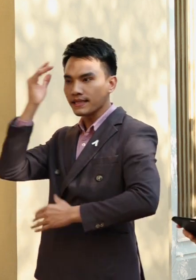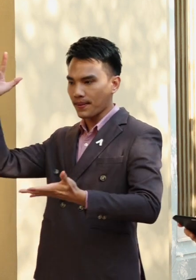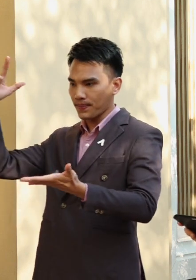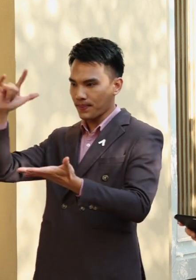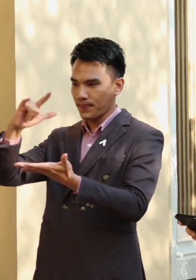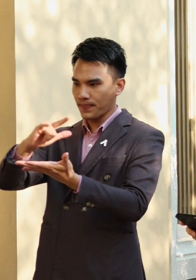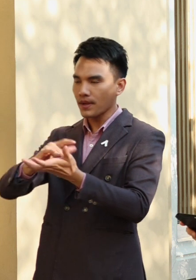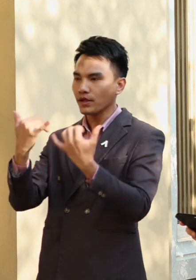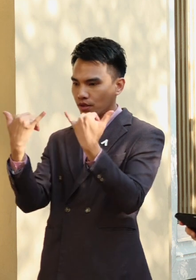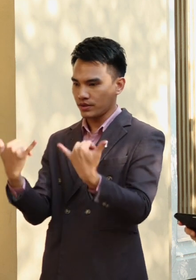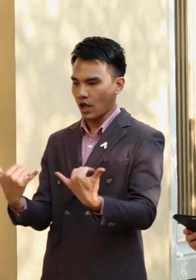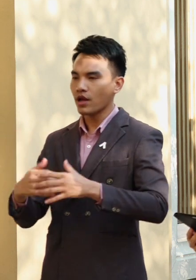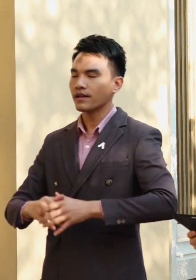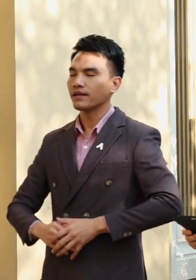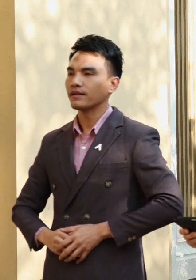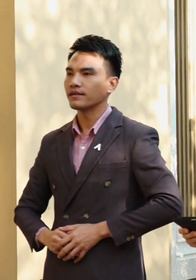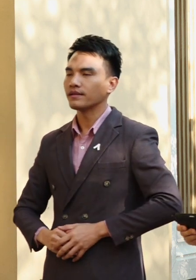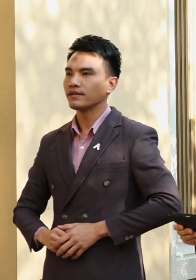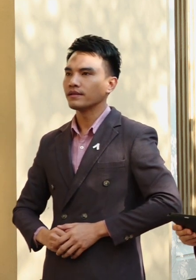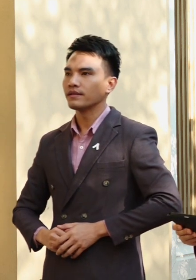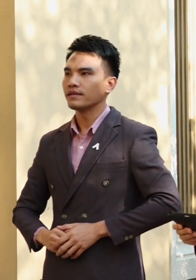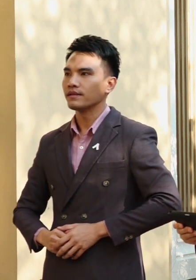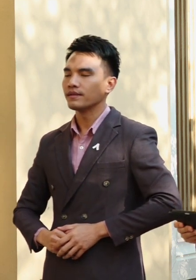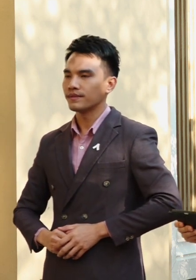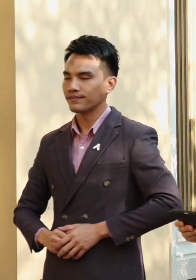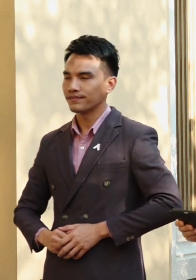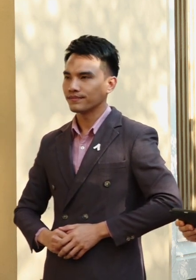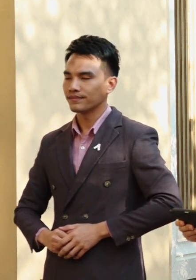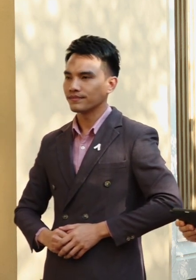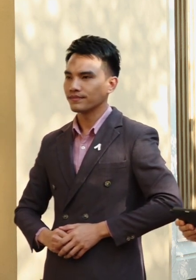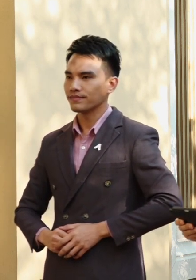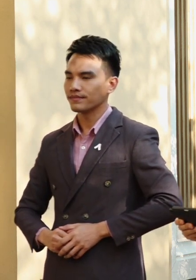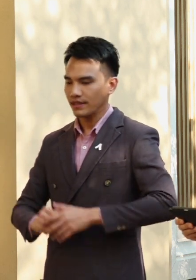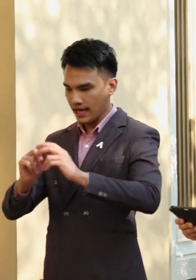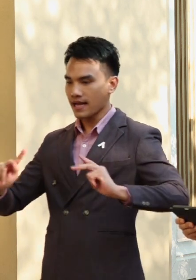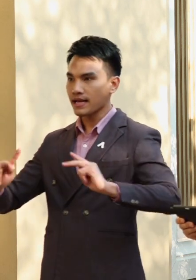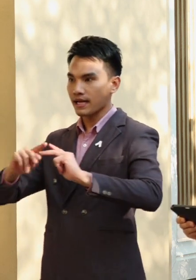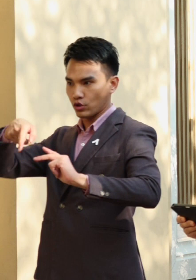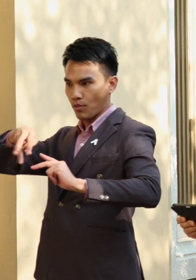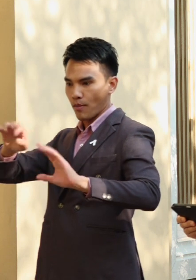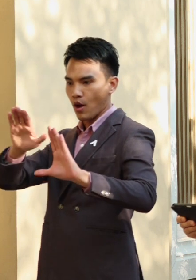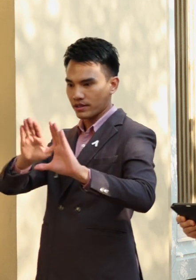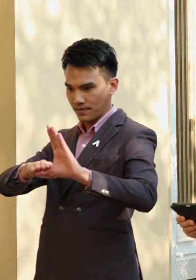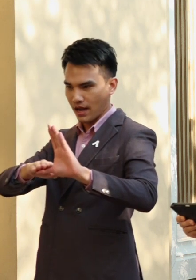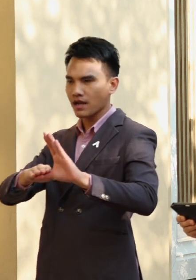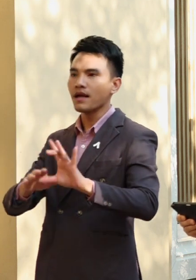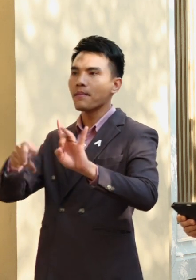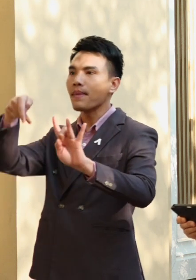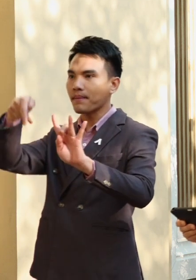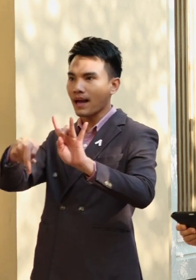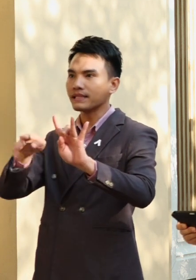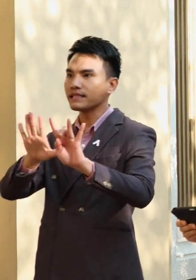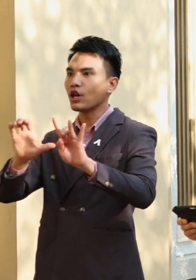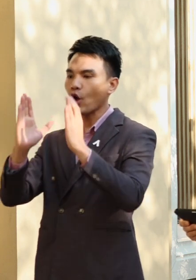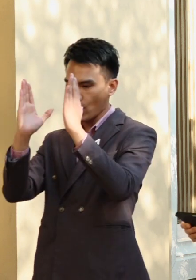ครับมาถึงขณะนี้นะครับมีการลงทะเบียนกับทางกระทรวงพม.นะครับประมาณ